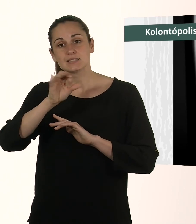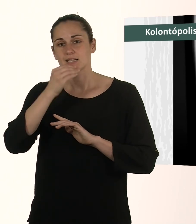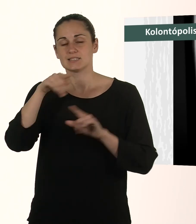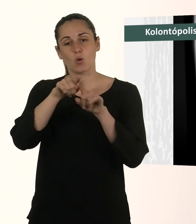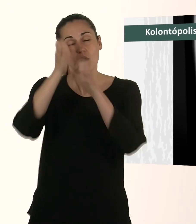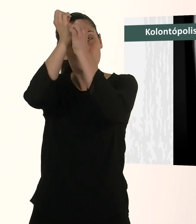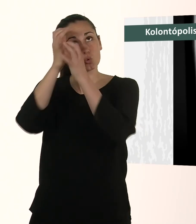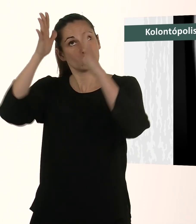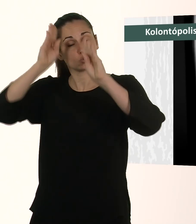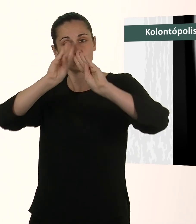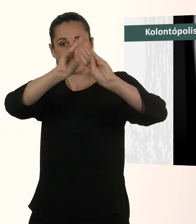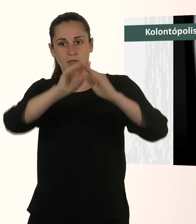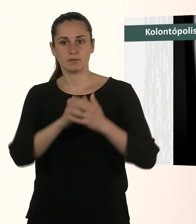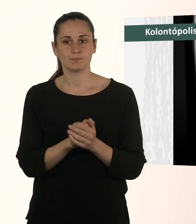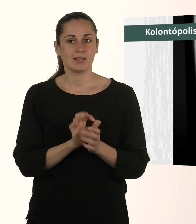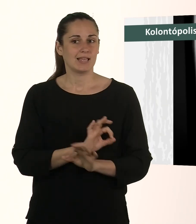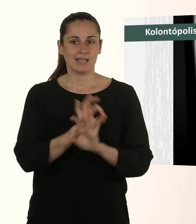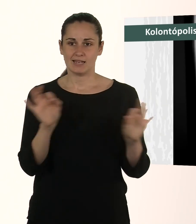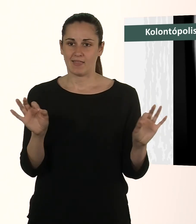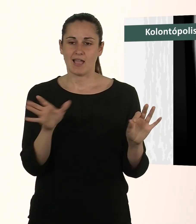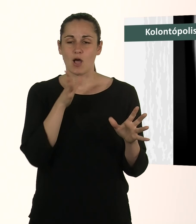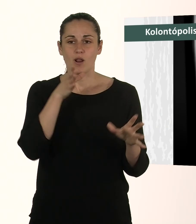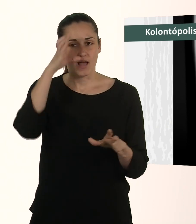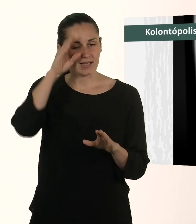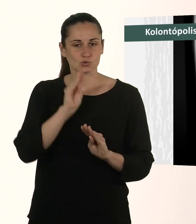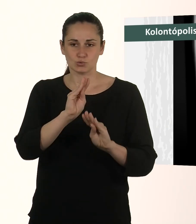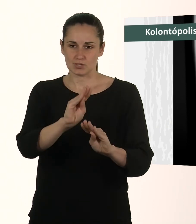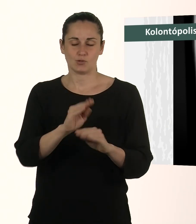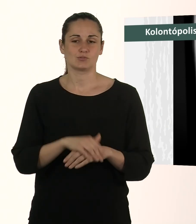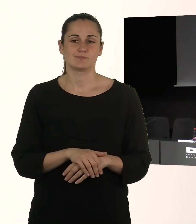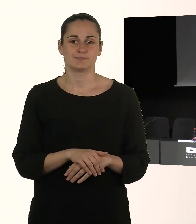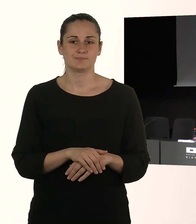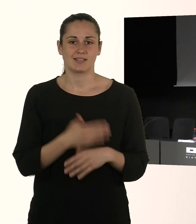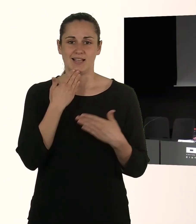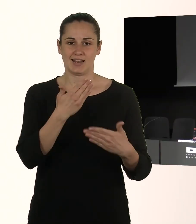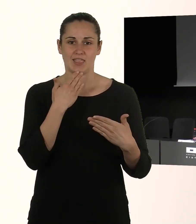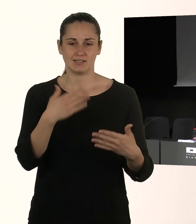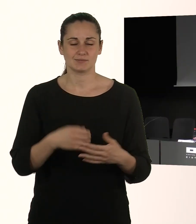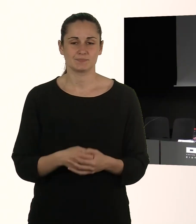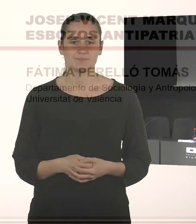interesante. Y bueno, y nada, me apetece muchísimo escucharos. Gracias, muchas gracias.